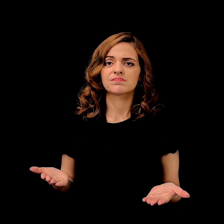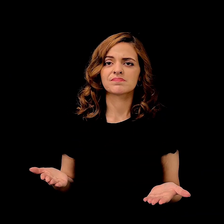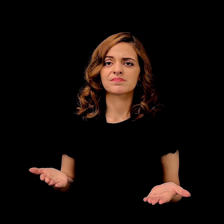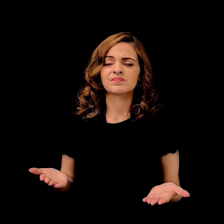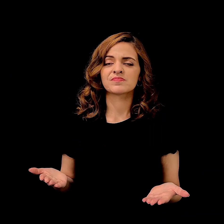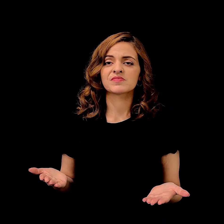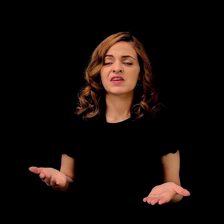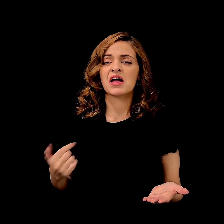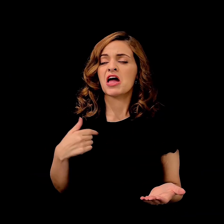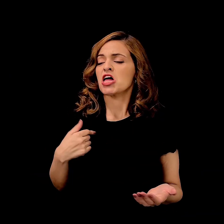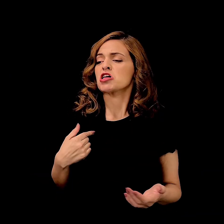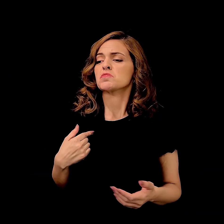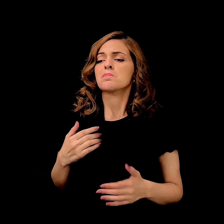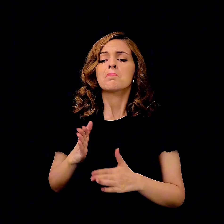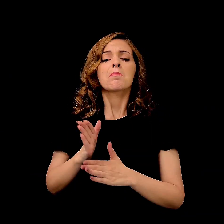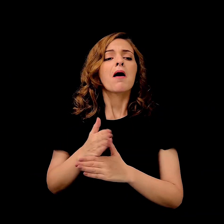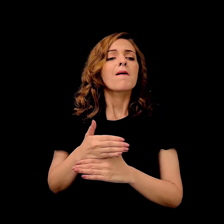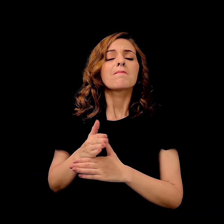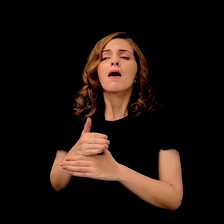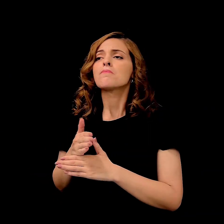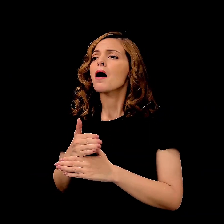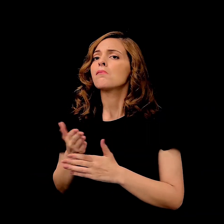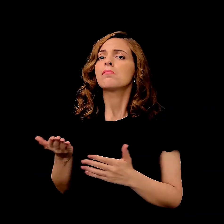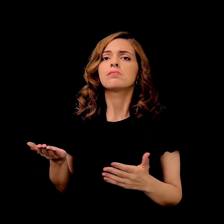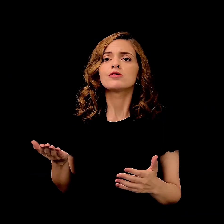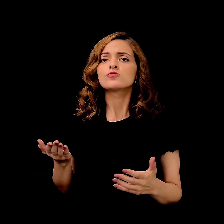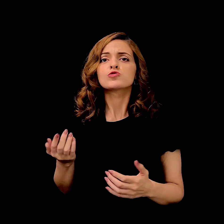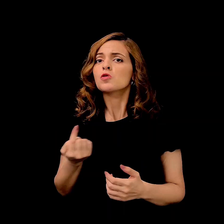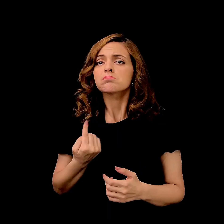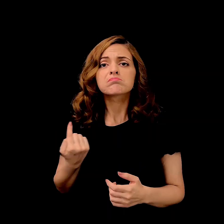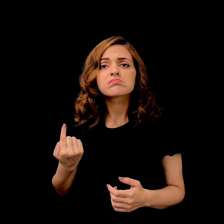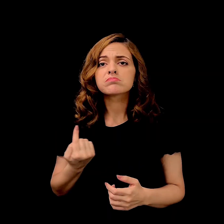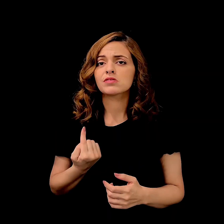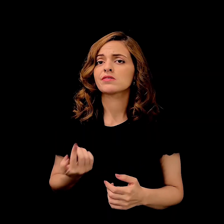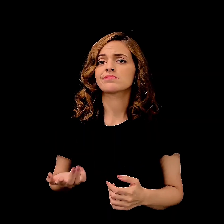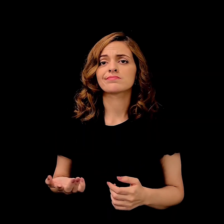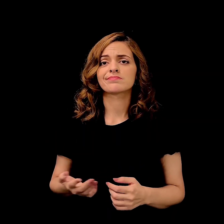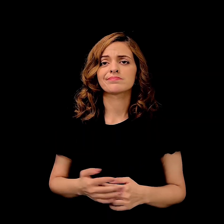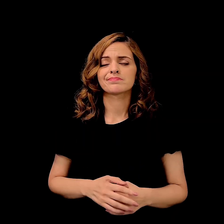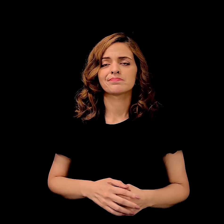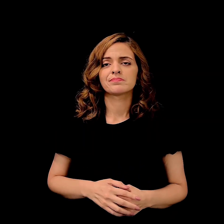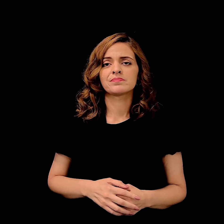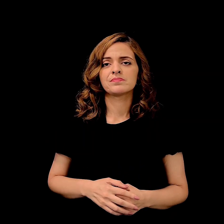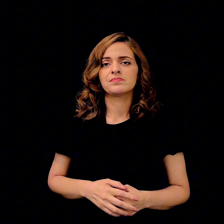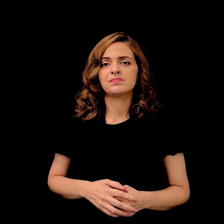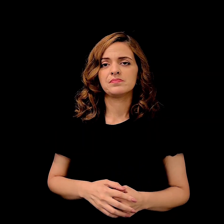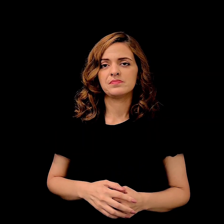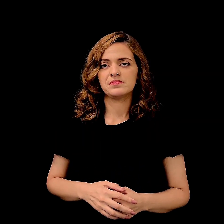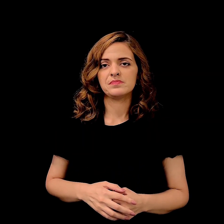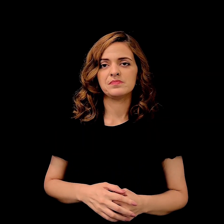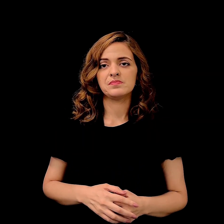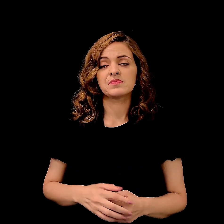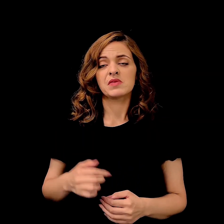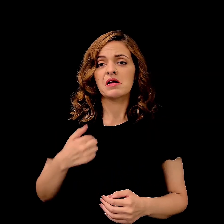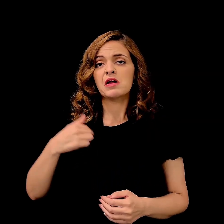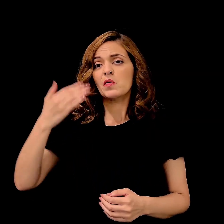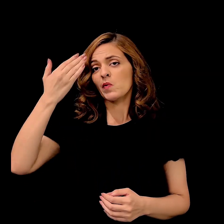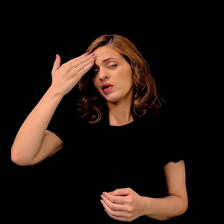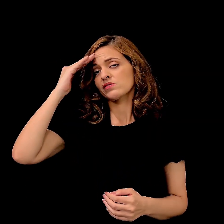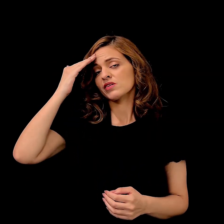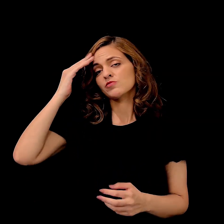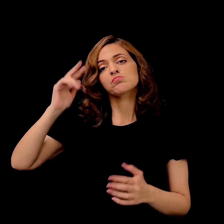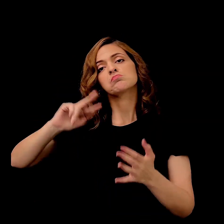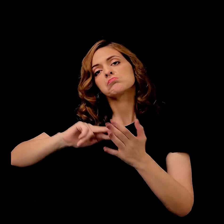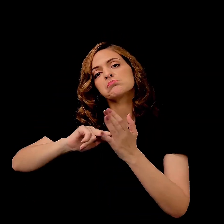uma andorinha, vivendo sozinha. Então, eu sei o que é a